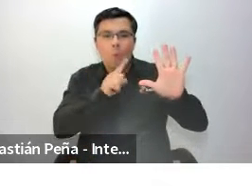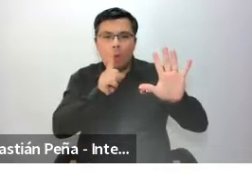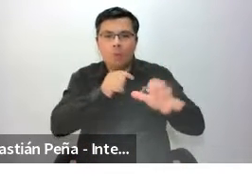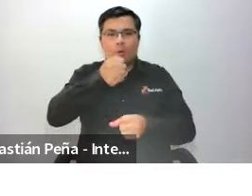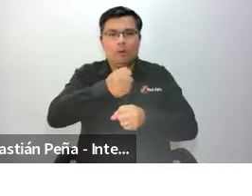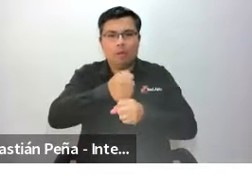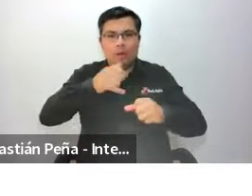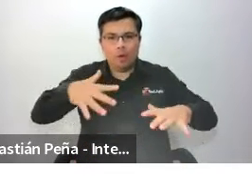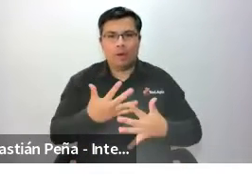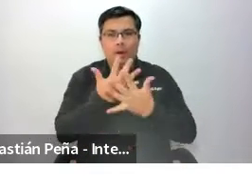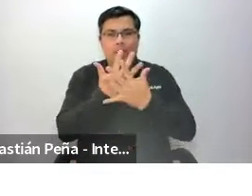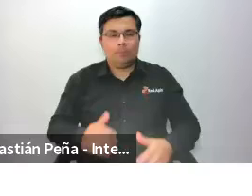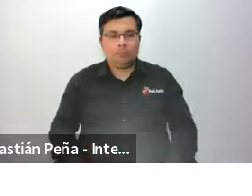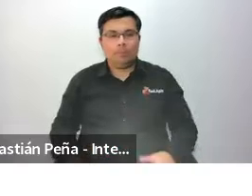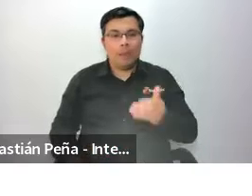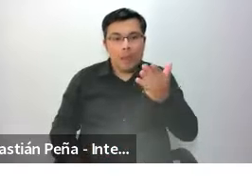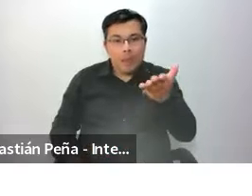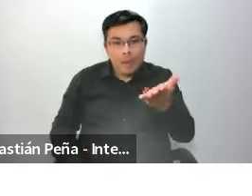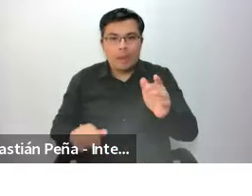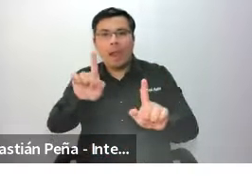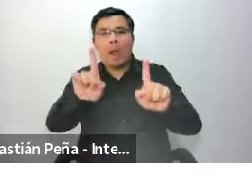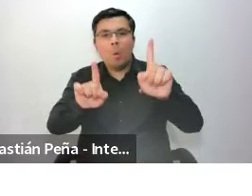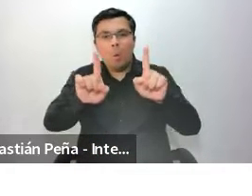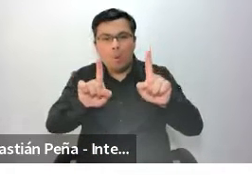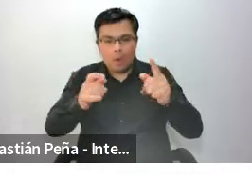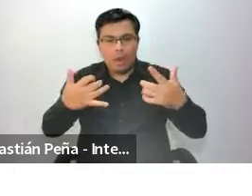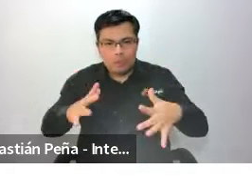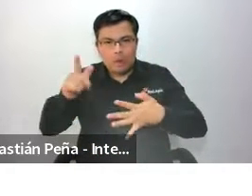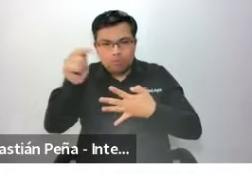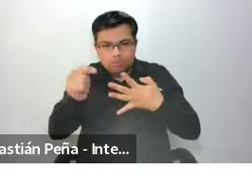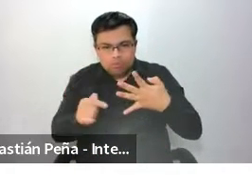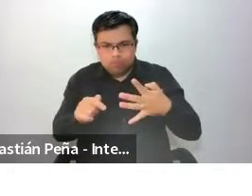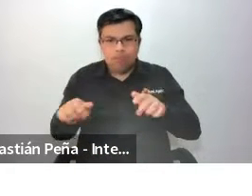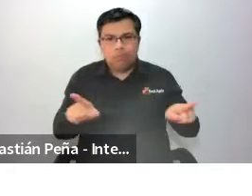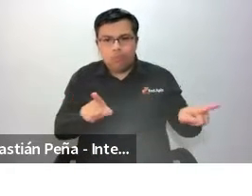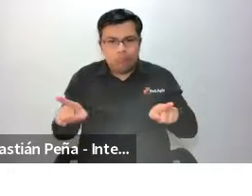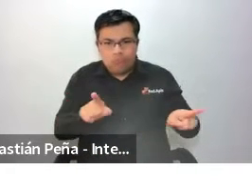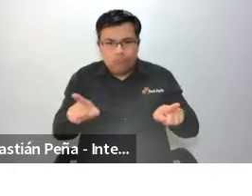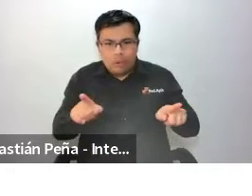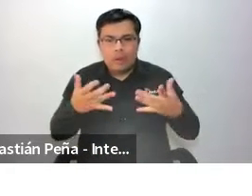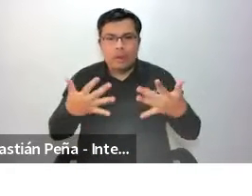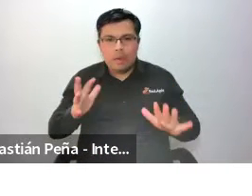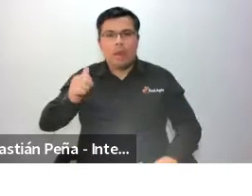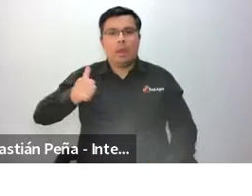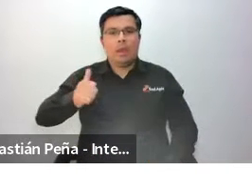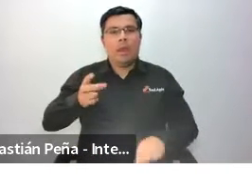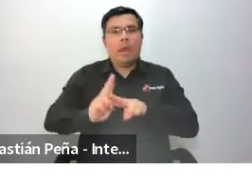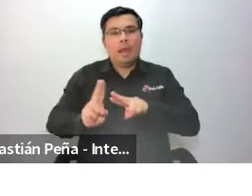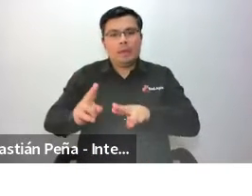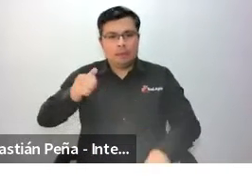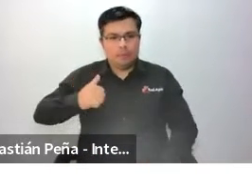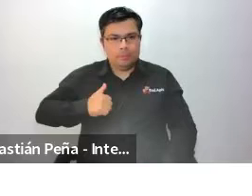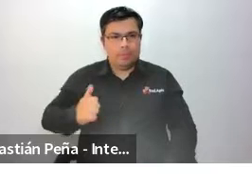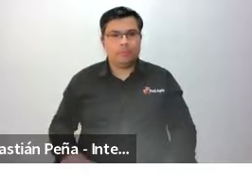Pusimos acá algunas de las acciones que se están realizando en cada uno de estos ejes. Por ejemplo, en difusión, prontamente van a